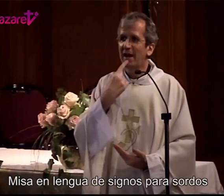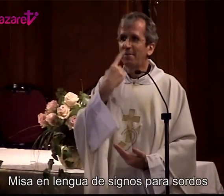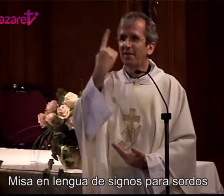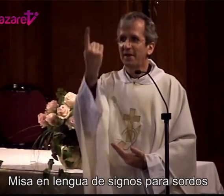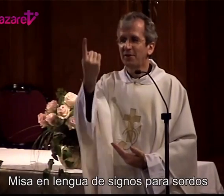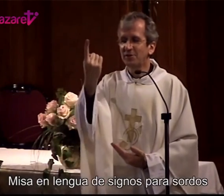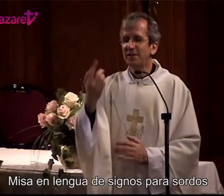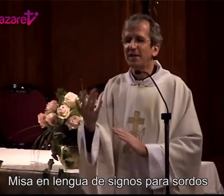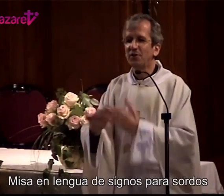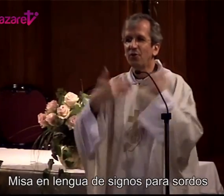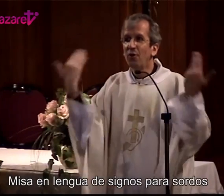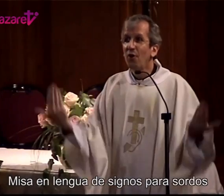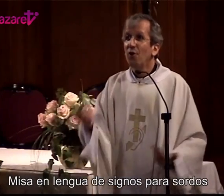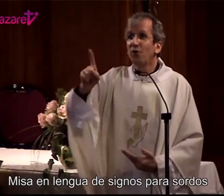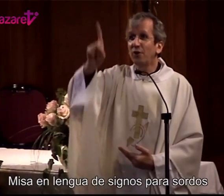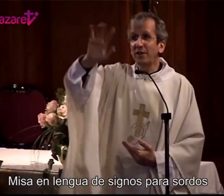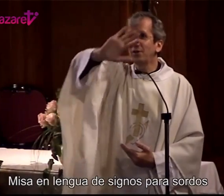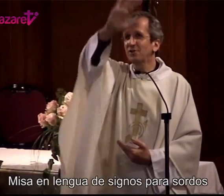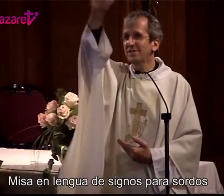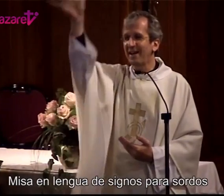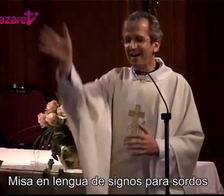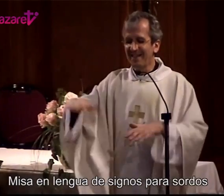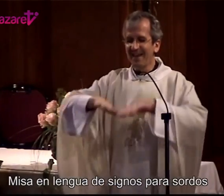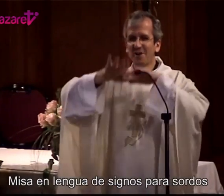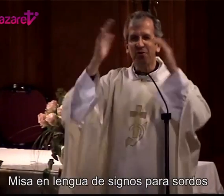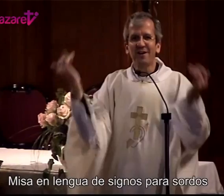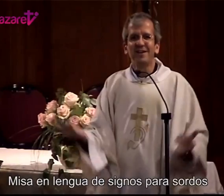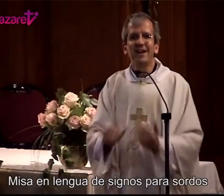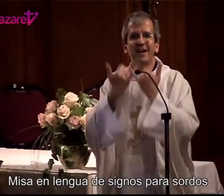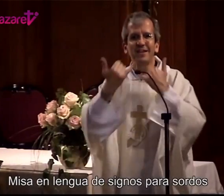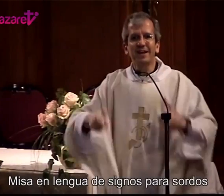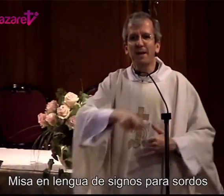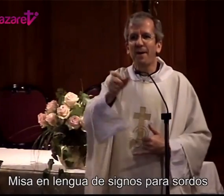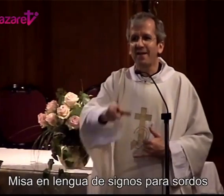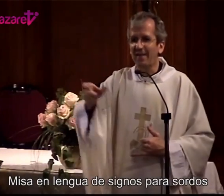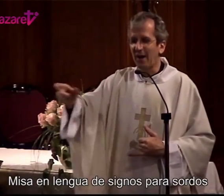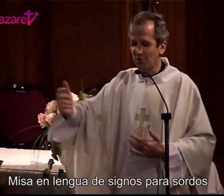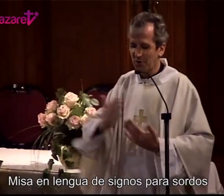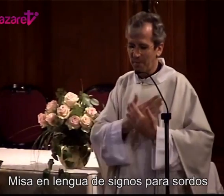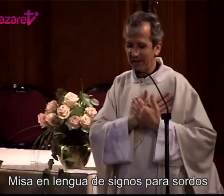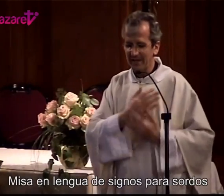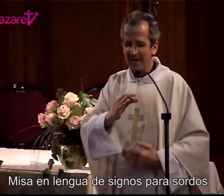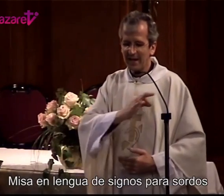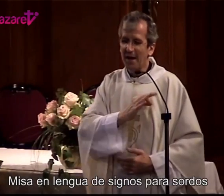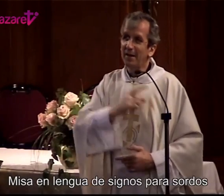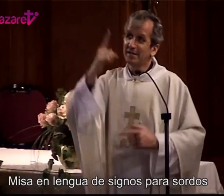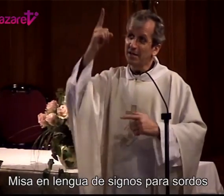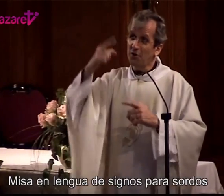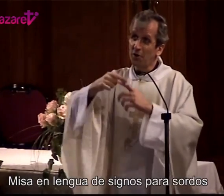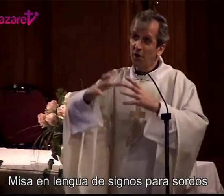alabanza a Dios diciendo: Gloria a Dios en el cielo y en la tierra paz a los hombres que ama el Señor.